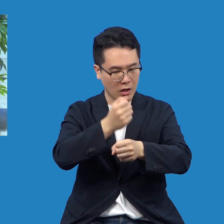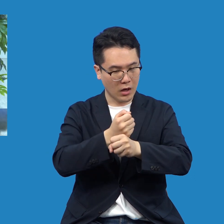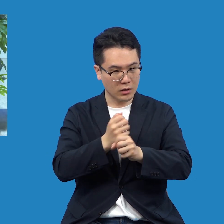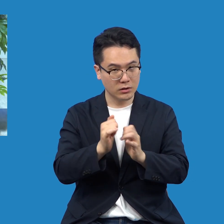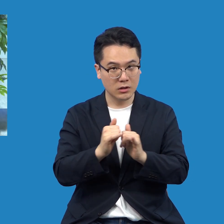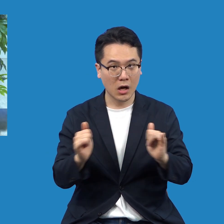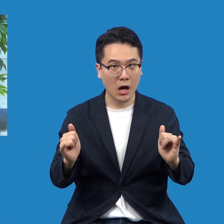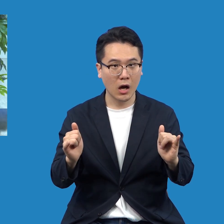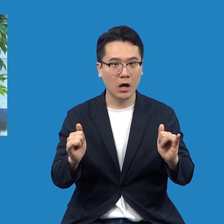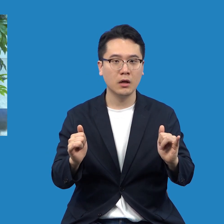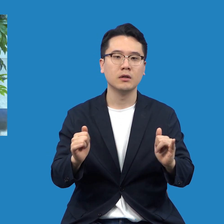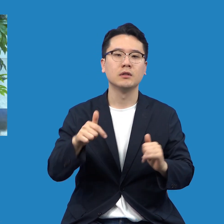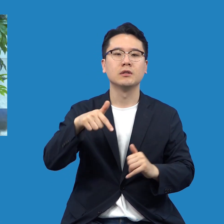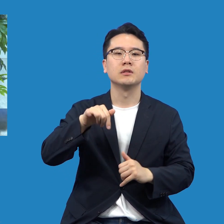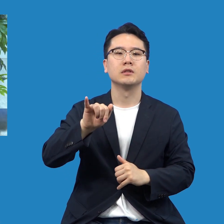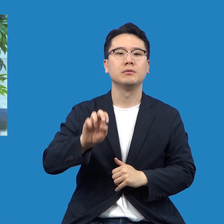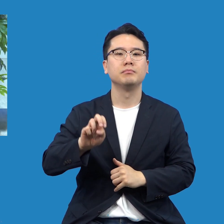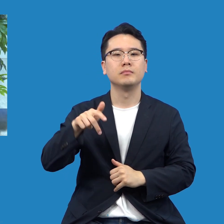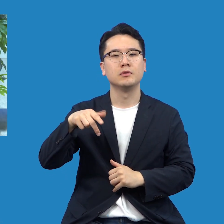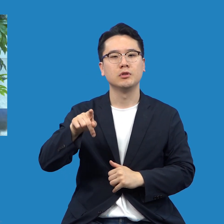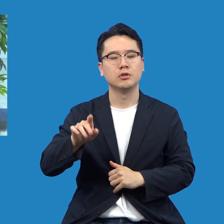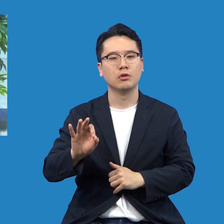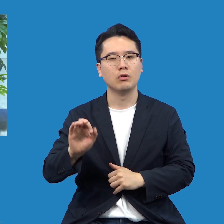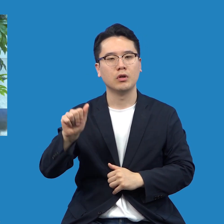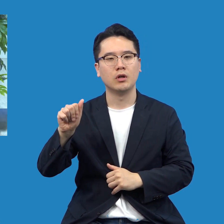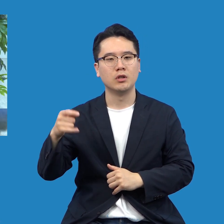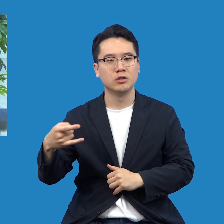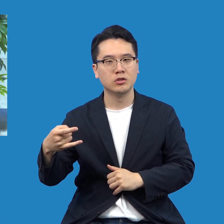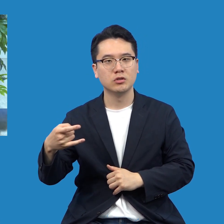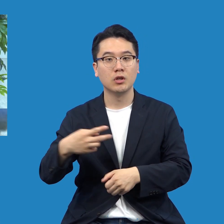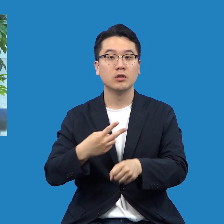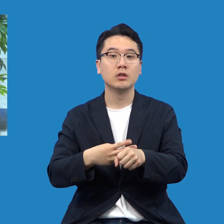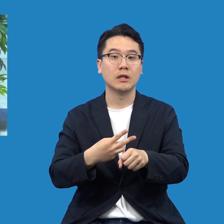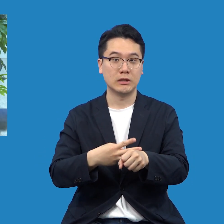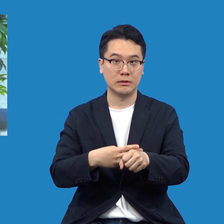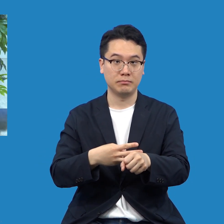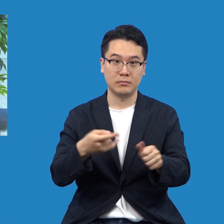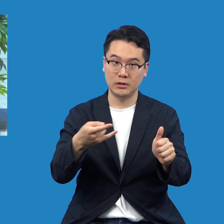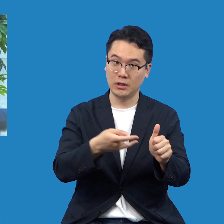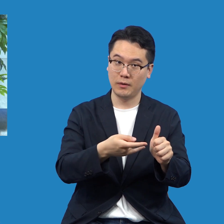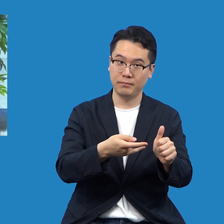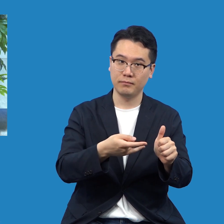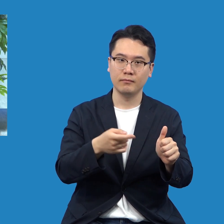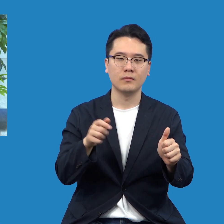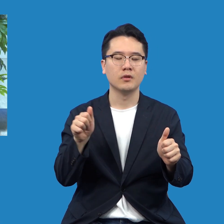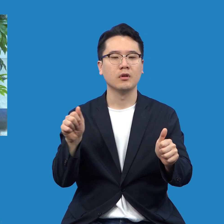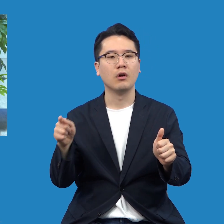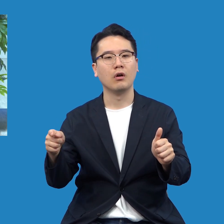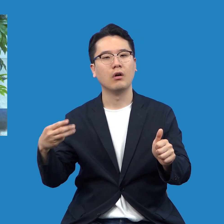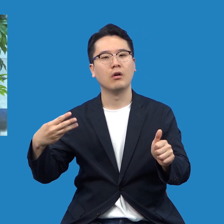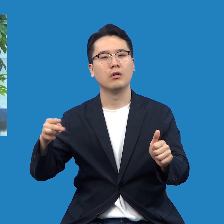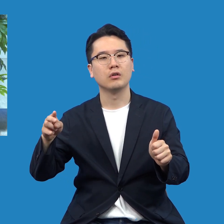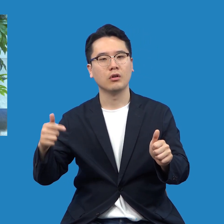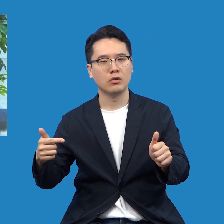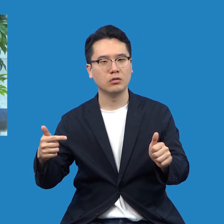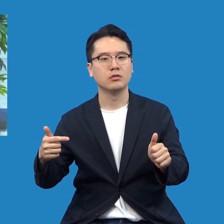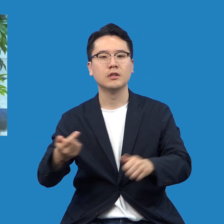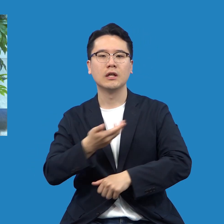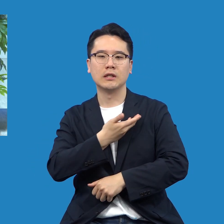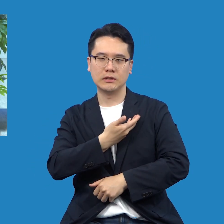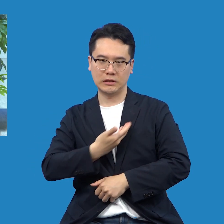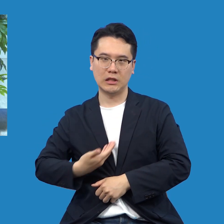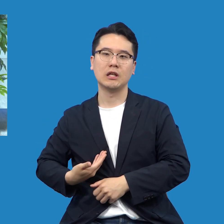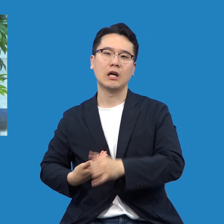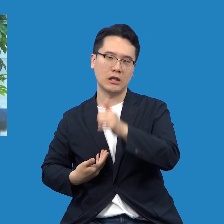김정희 선생님에게 있었던 소치 허련이라는 제자,